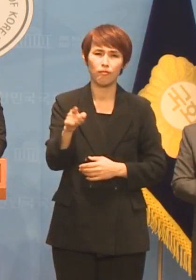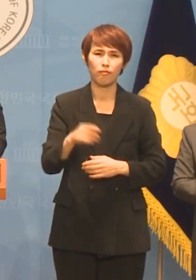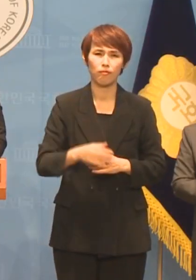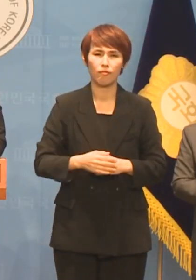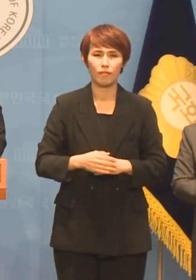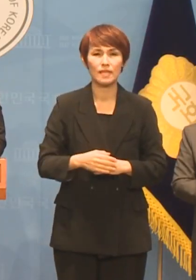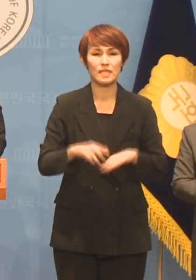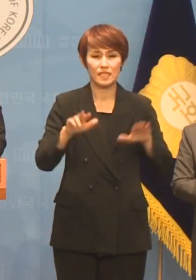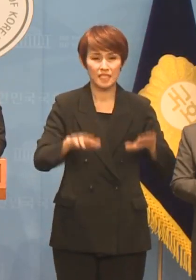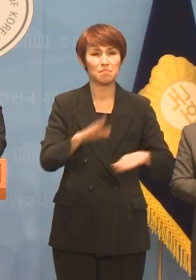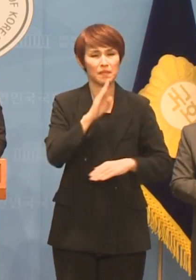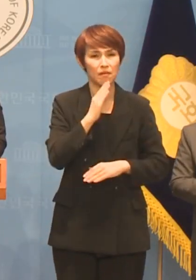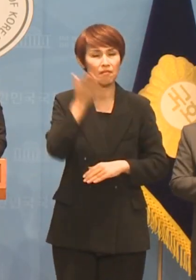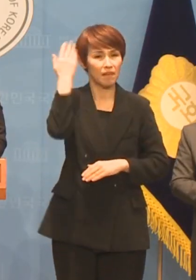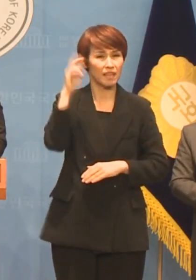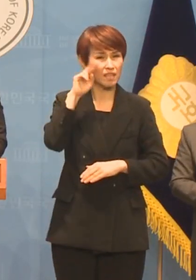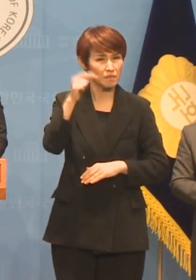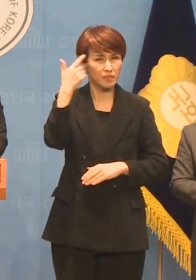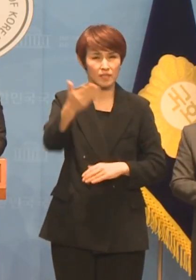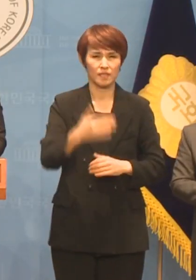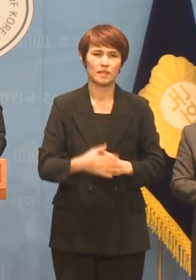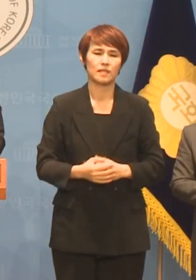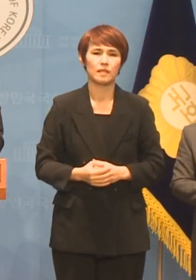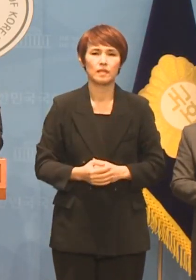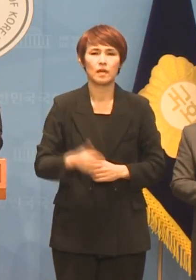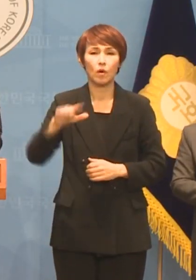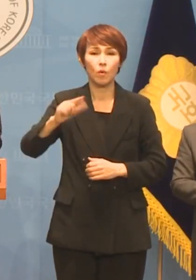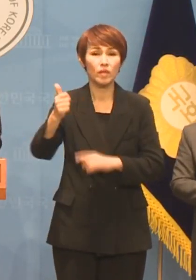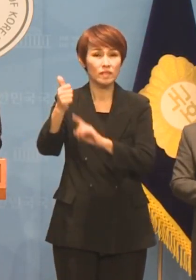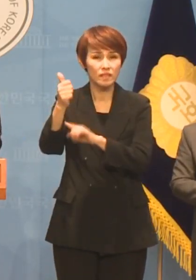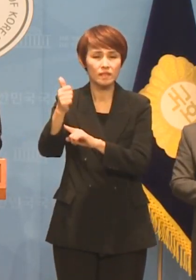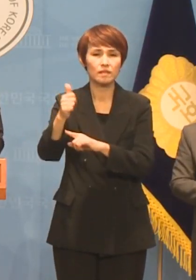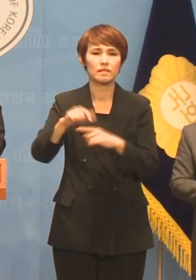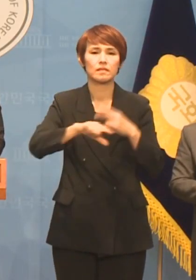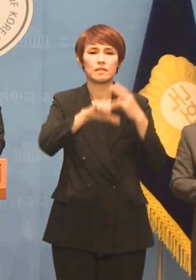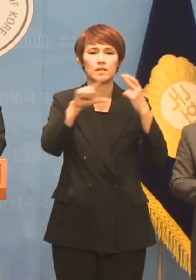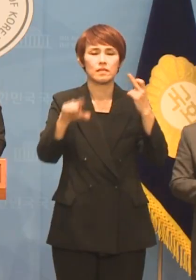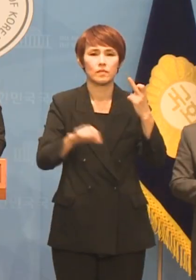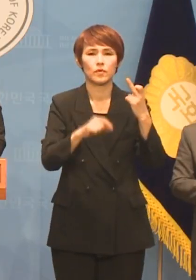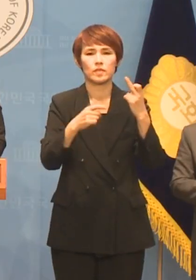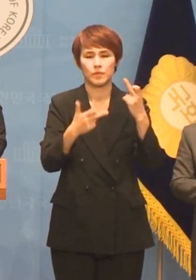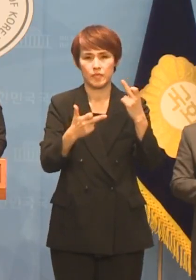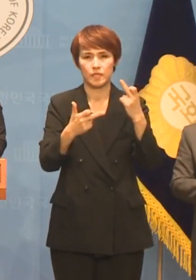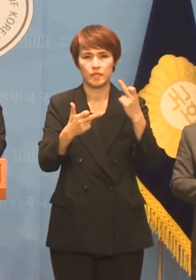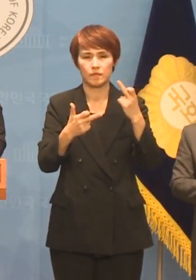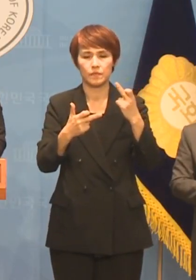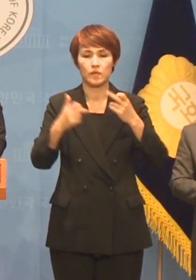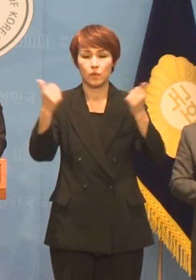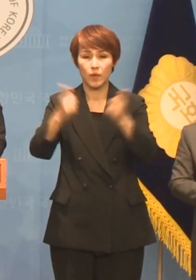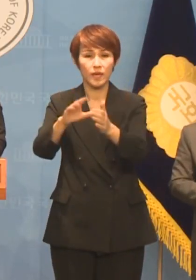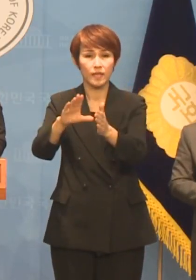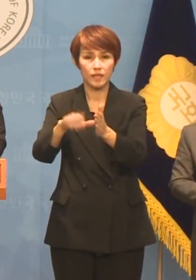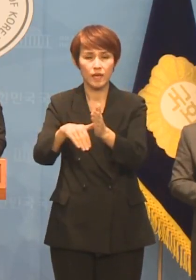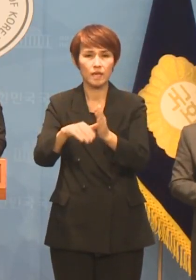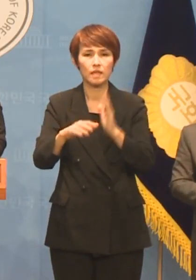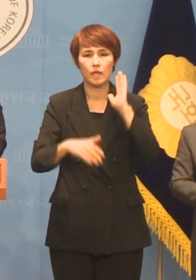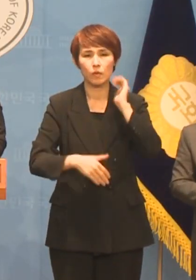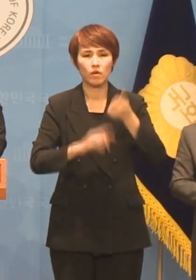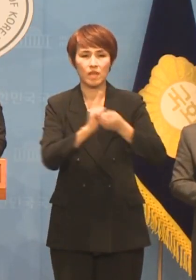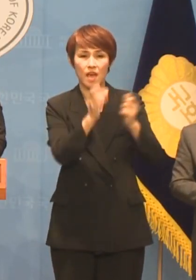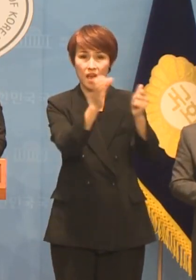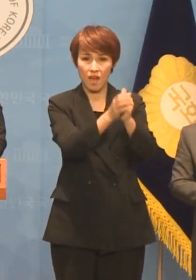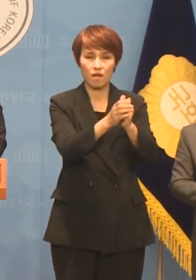지금은 맞고 그때는 틀린 것입니까? 권성동 원내대표는 지난 12월 17일 원내대책회의에서 대통령